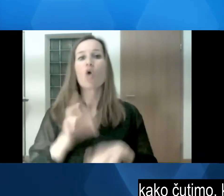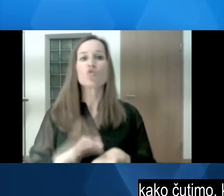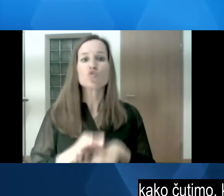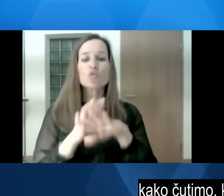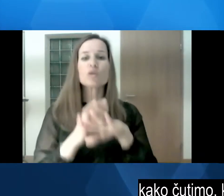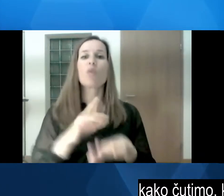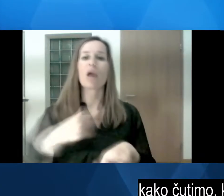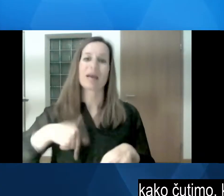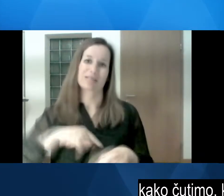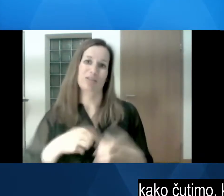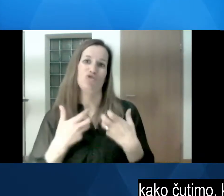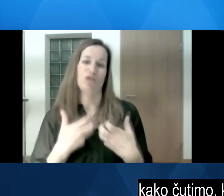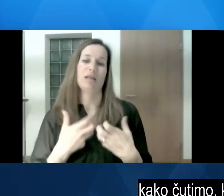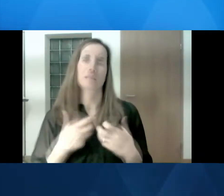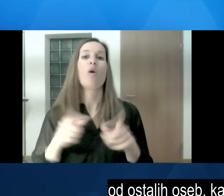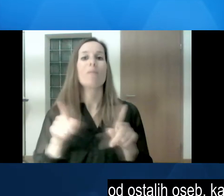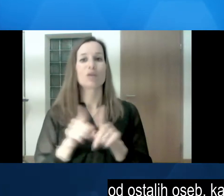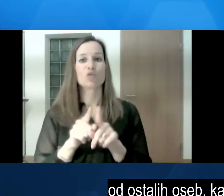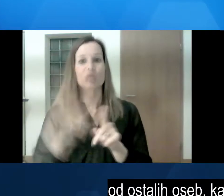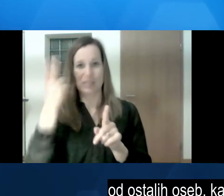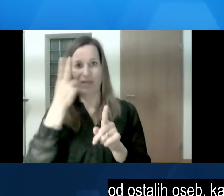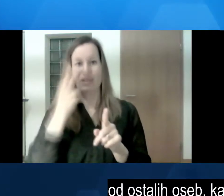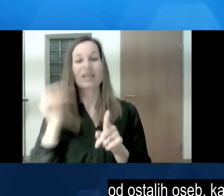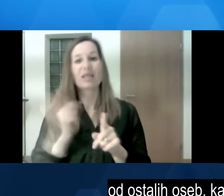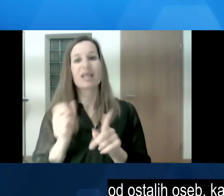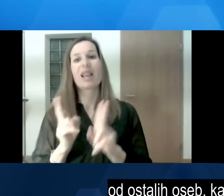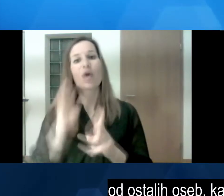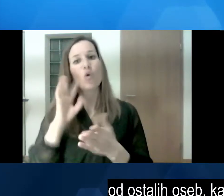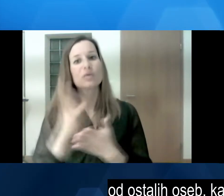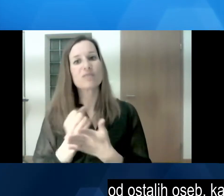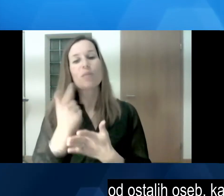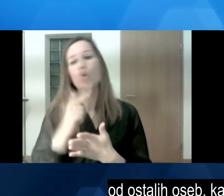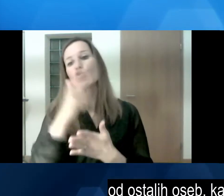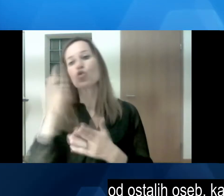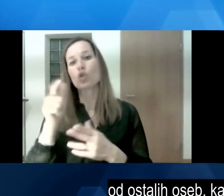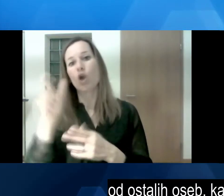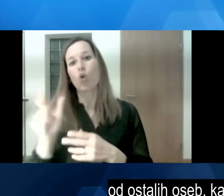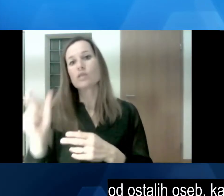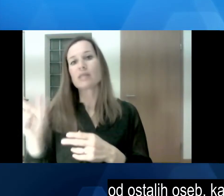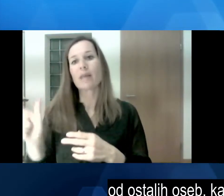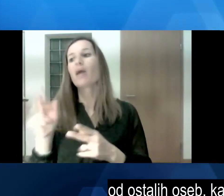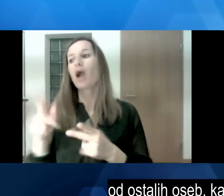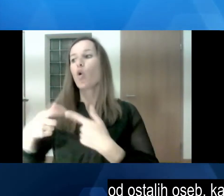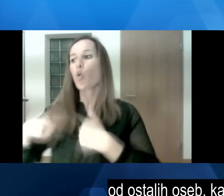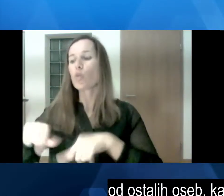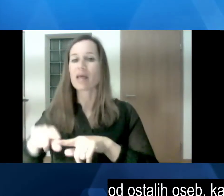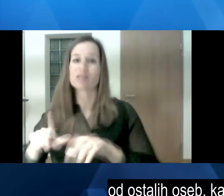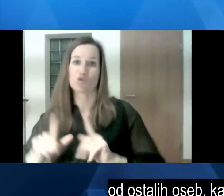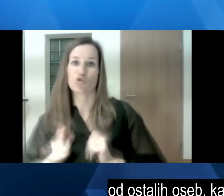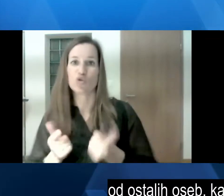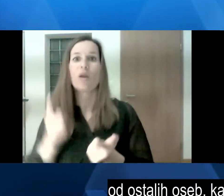in seveda, da lahko izvemo tudi od ostalih oseb, kako nas doživljajo, kaj čutijo in